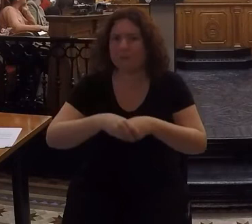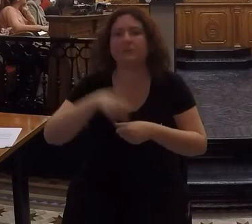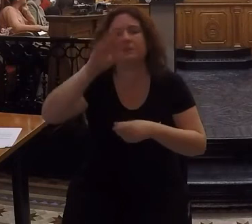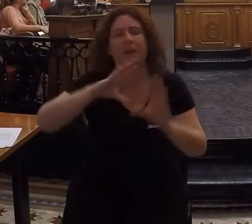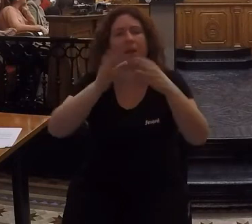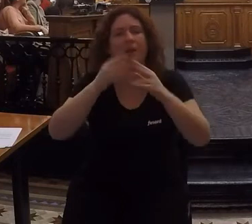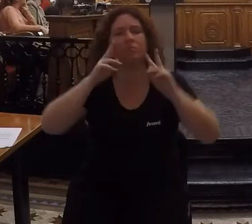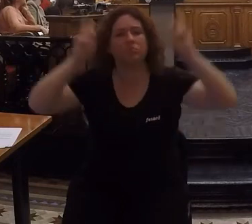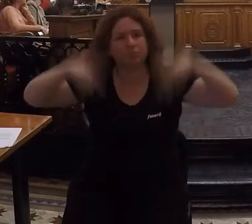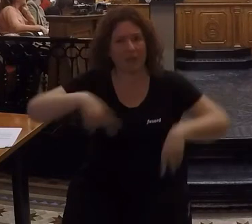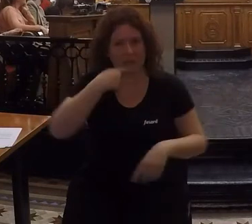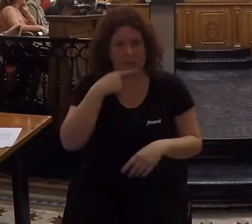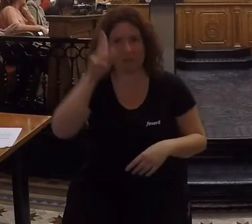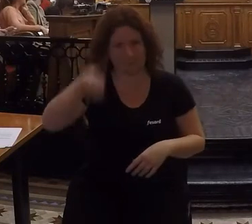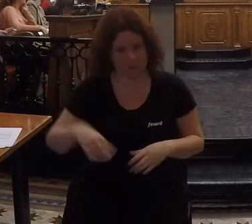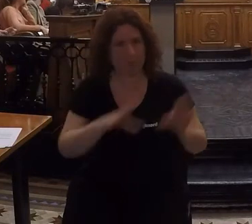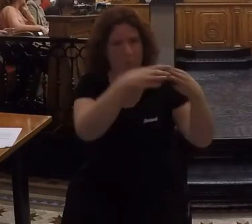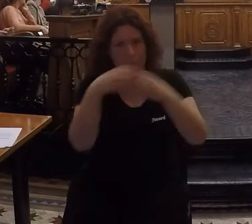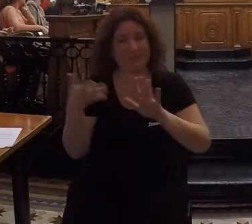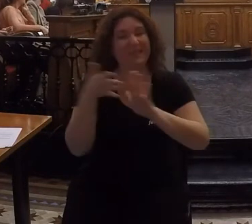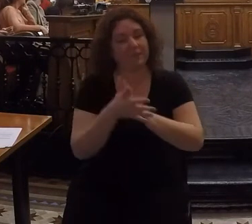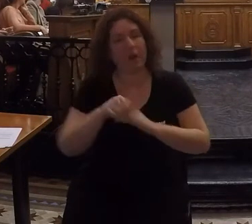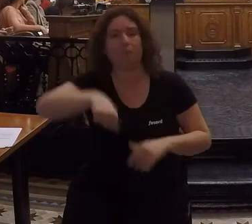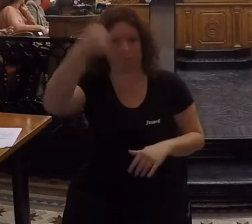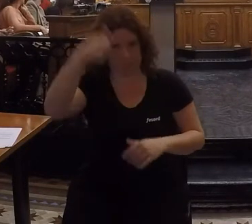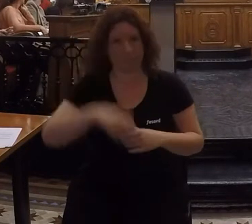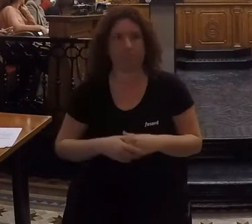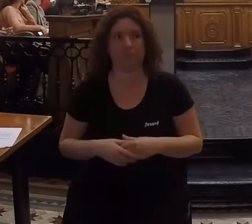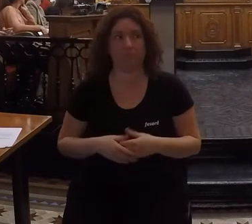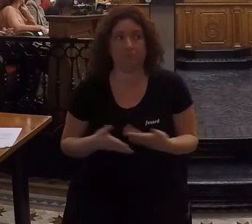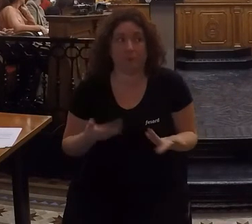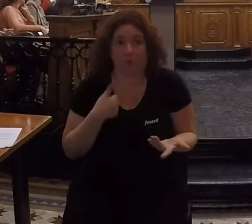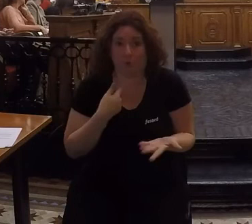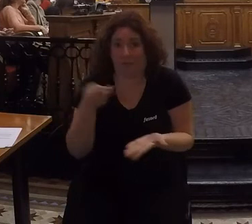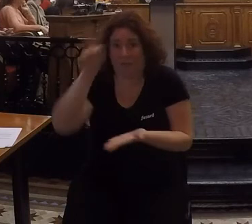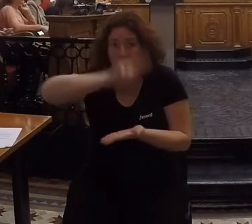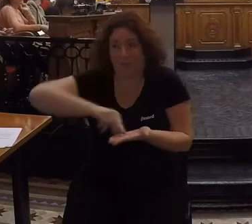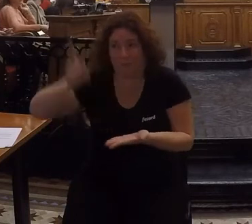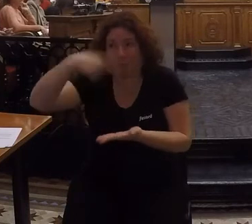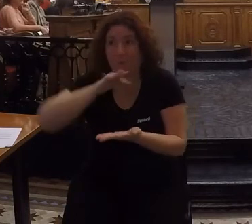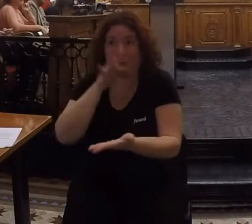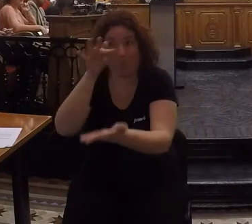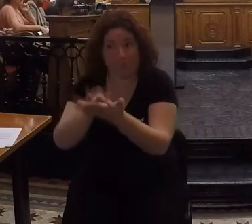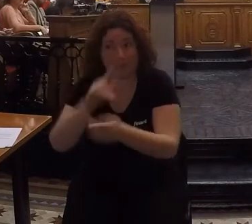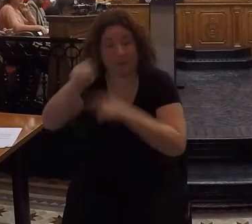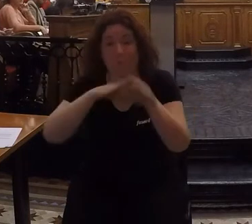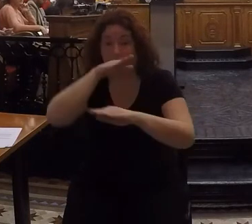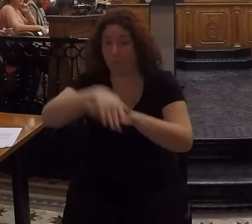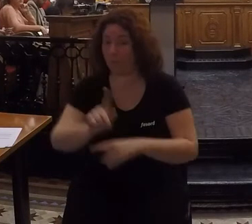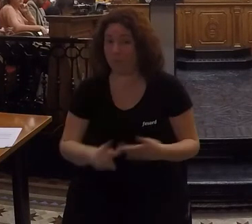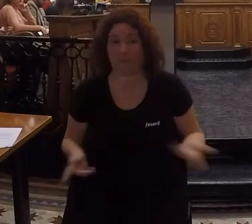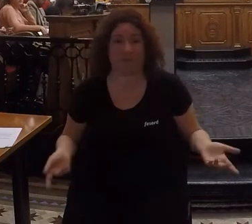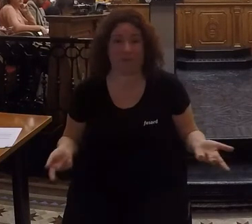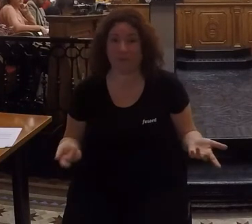Elche. Por lo tanto, insisto, es que no cumplen sus promesas. Si